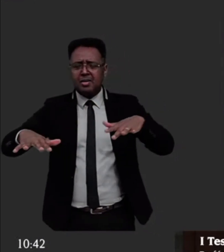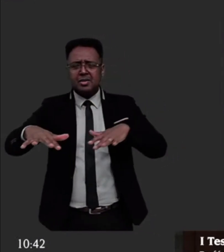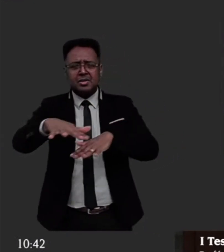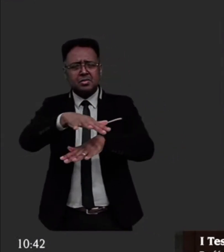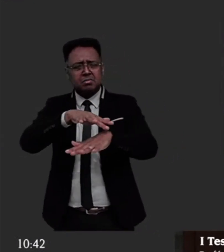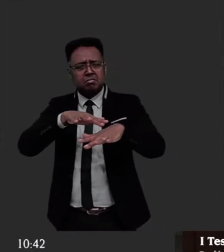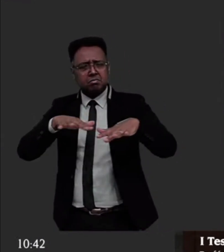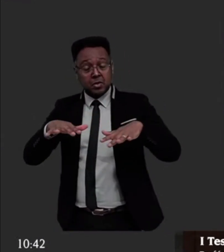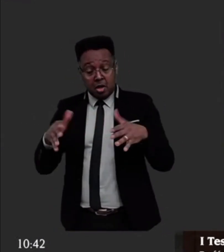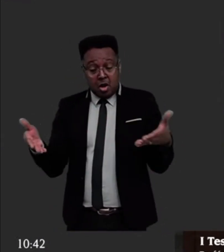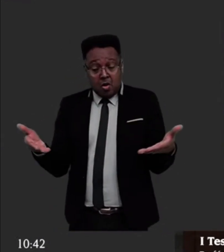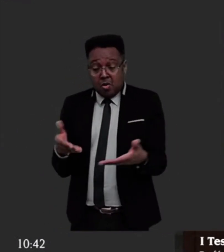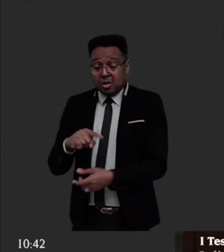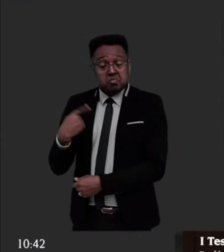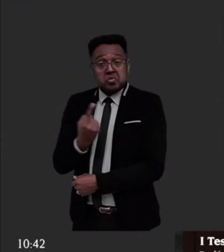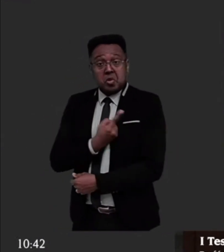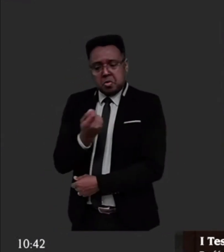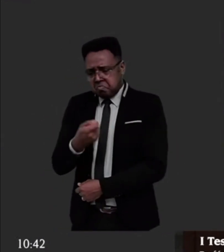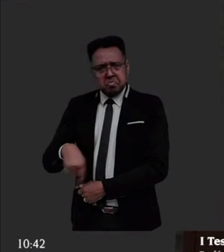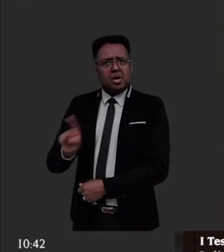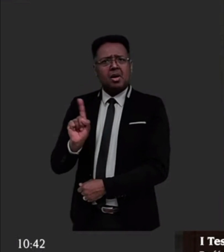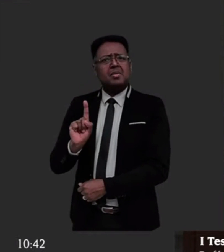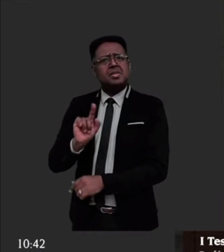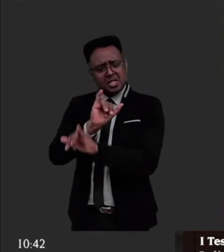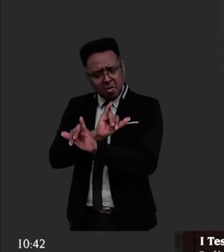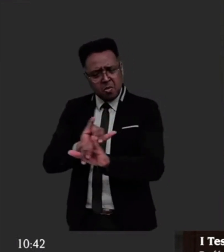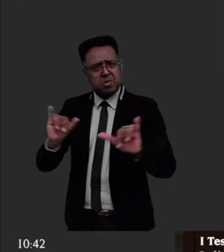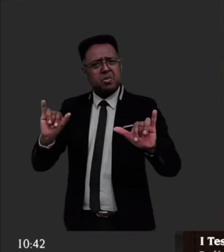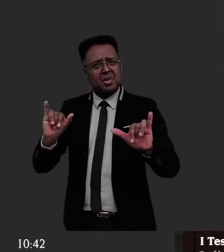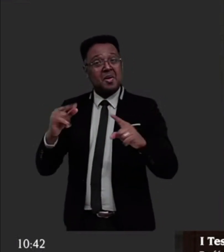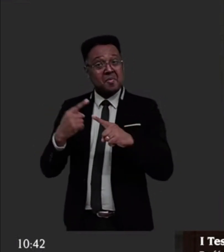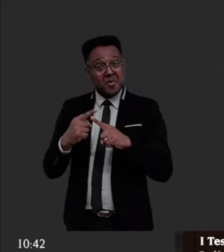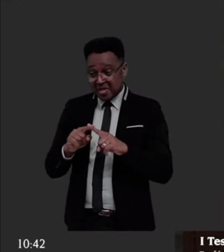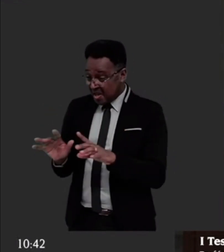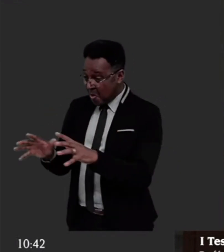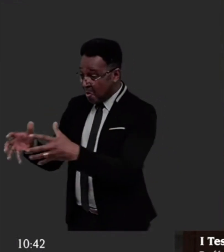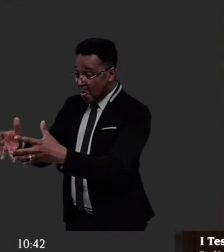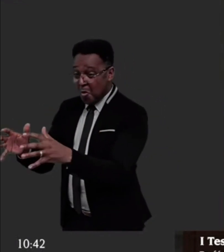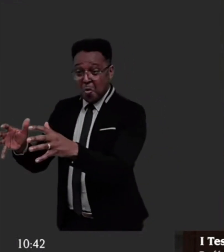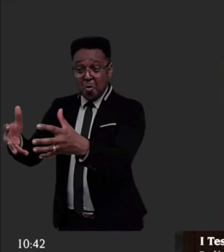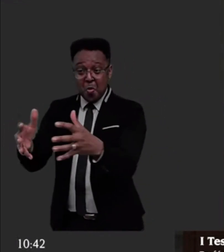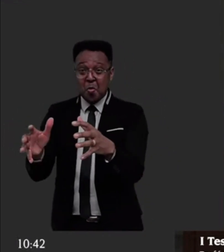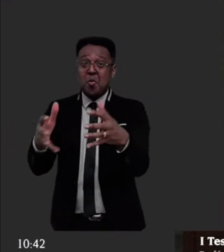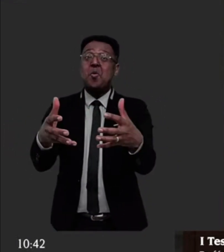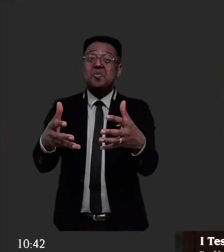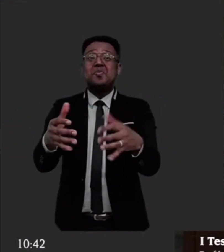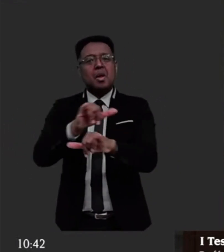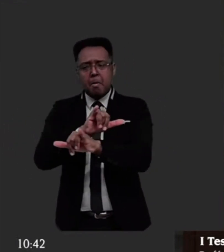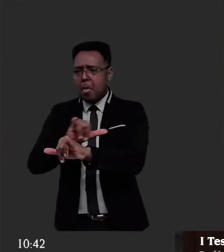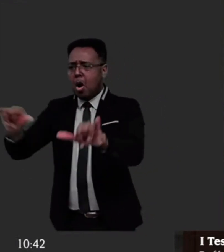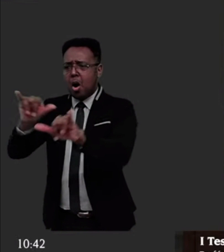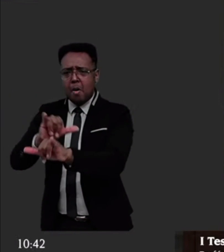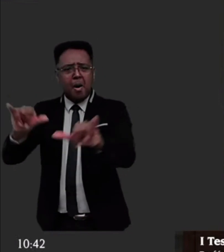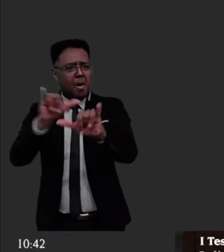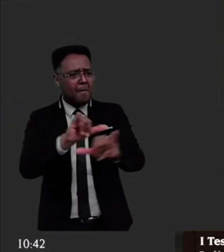falar coisa alguma. Porque eles mesmos anunciam de nós qual a entrada que tivemos para convosco,